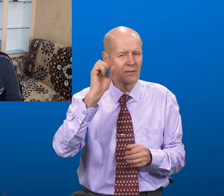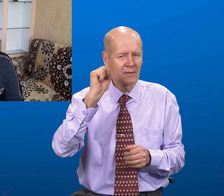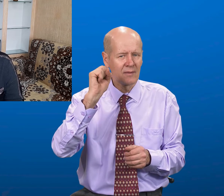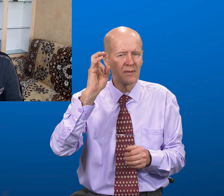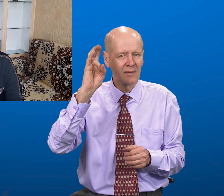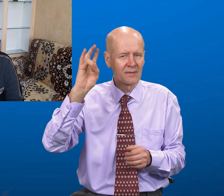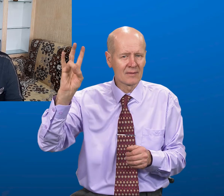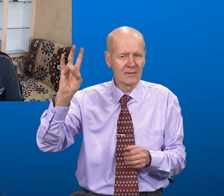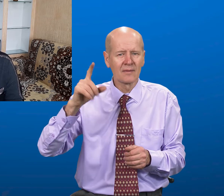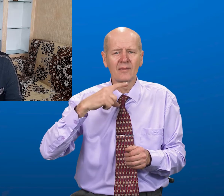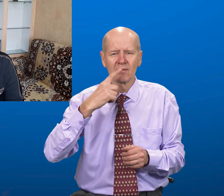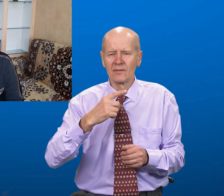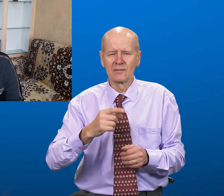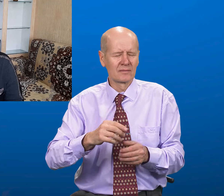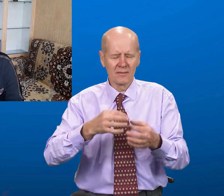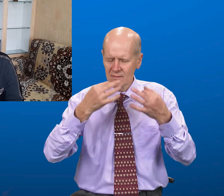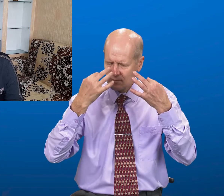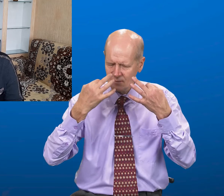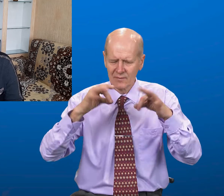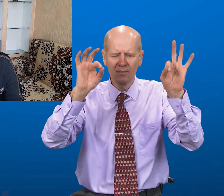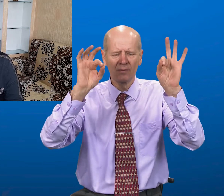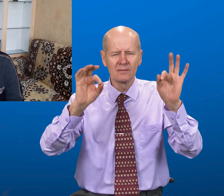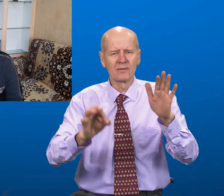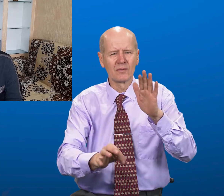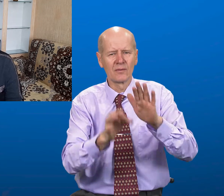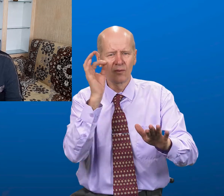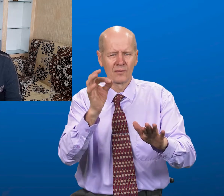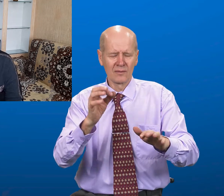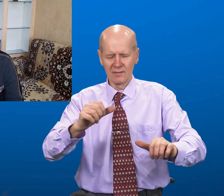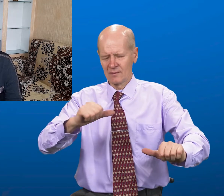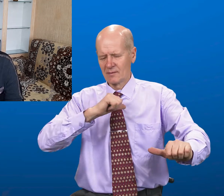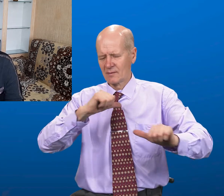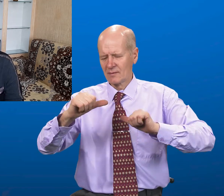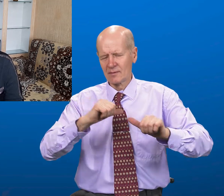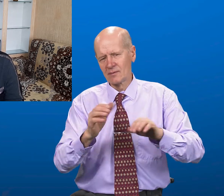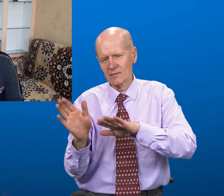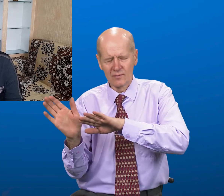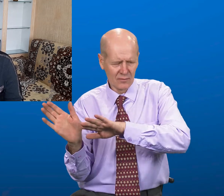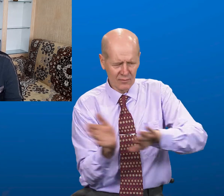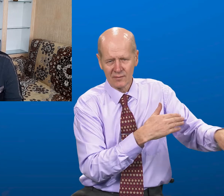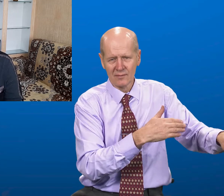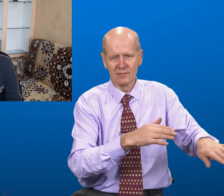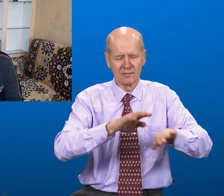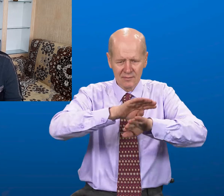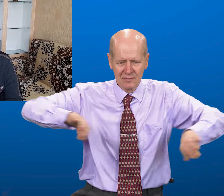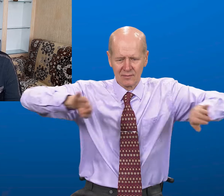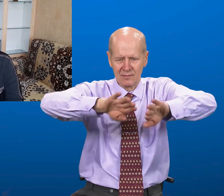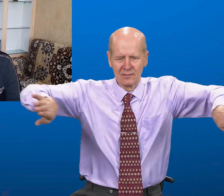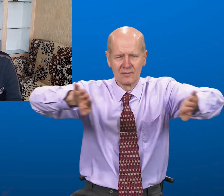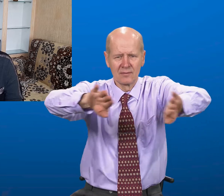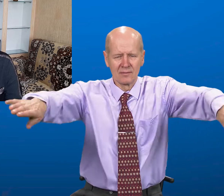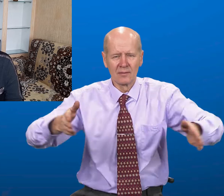он говорил, от каких грехов нужно избавиться. Он проповедовал покаяние. Его крещение